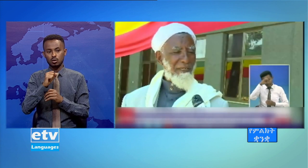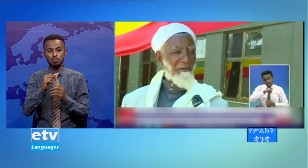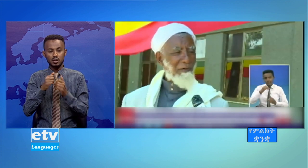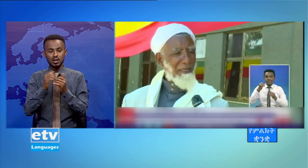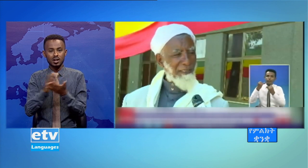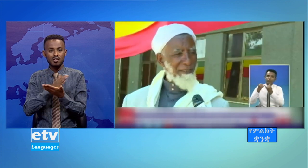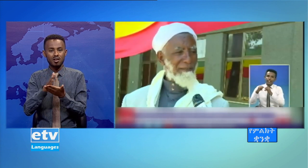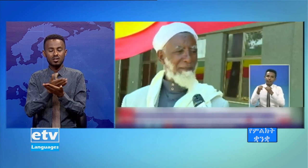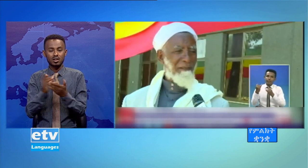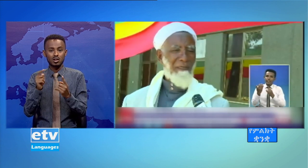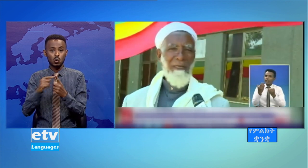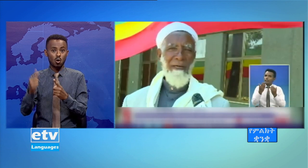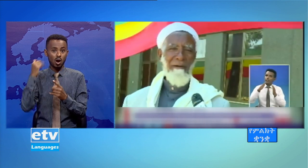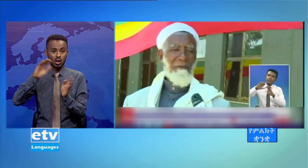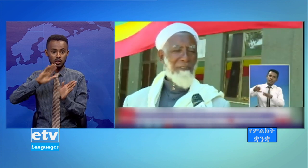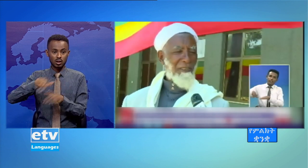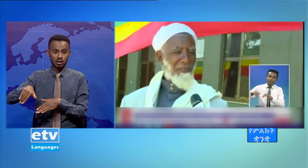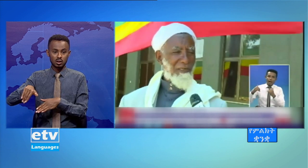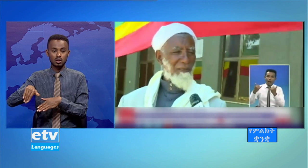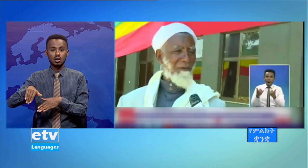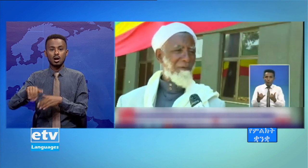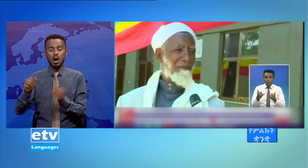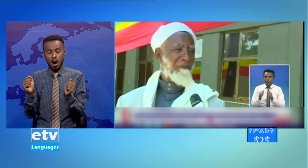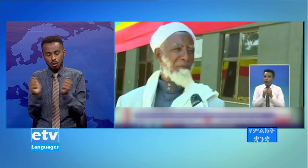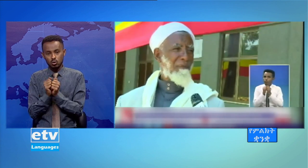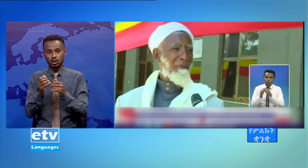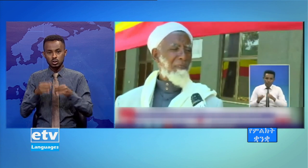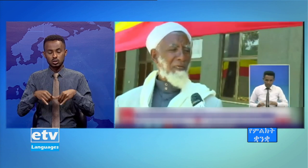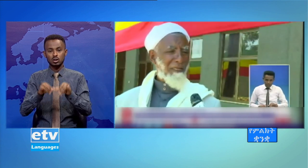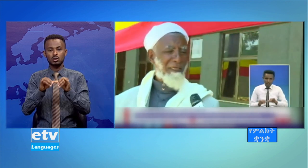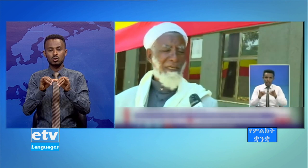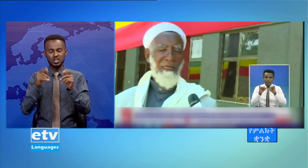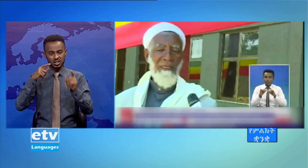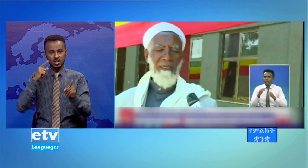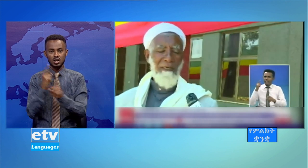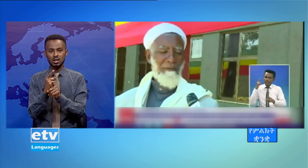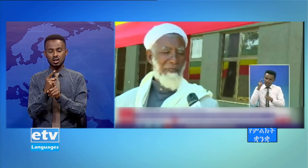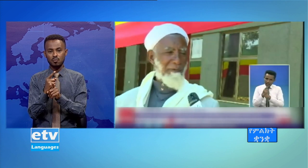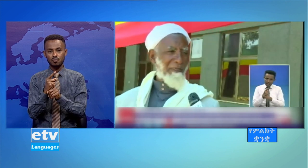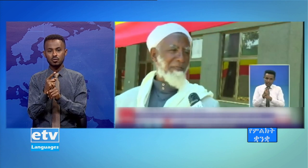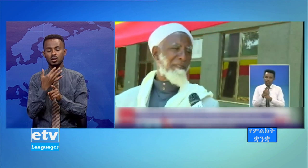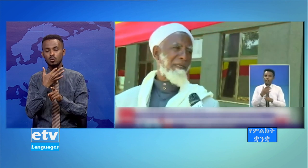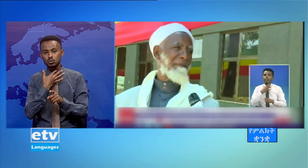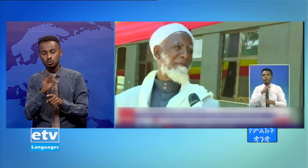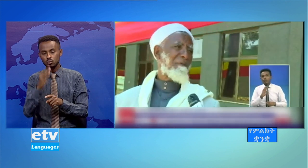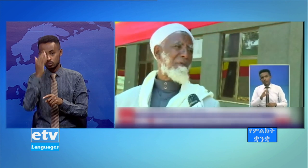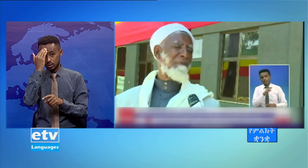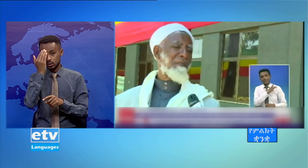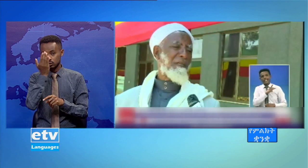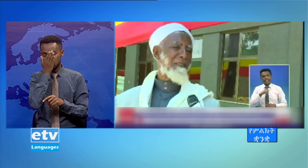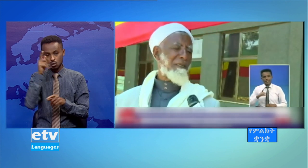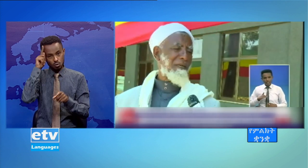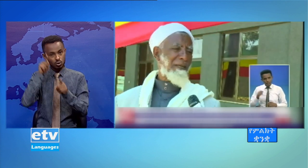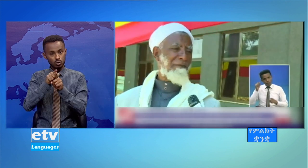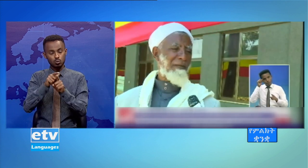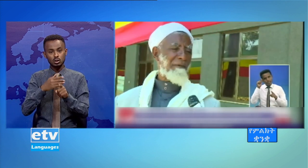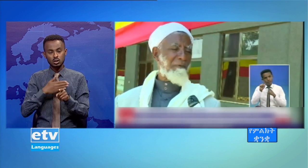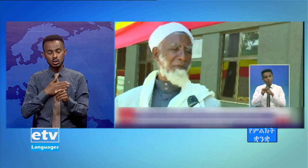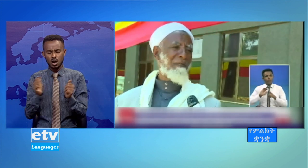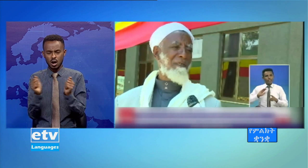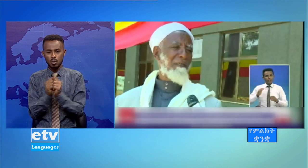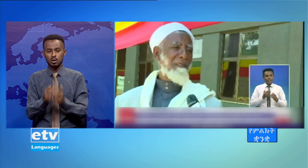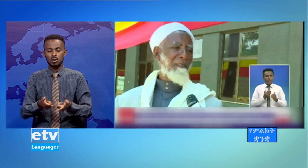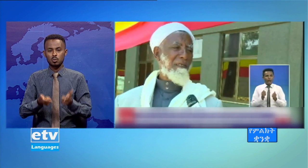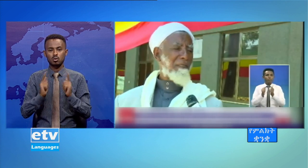የሚከፋፍልን ነገር ወደኋላ ጥለን አብሮነታችን ቀጥሎ ትክክለኛ ከሙስሊሙም ከክርስቲያንም ወንድሞቻችን ጋር አብረን